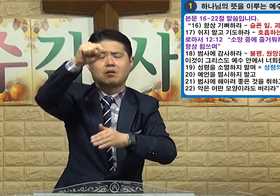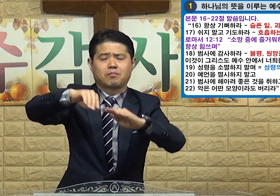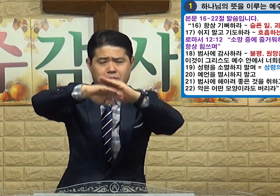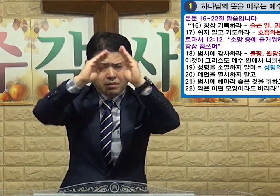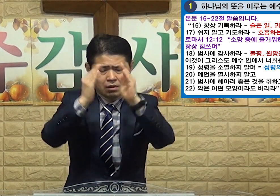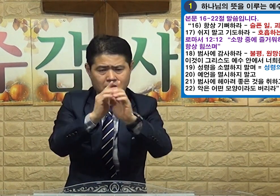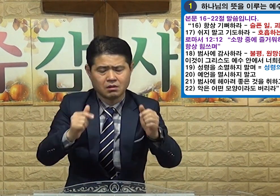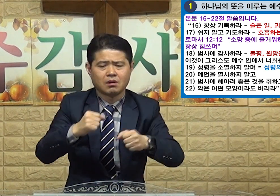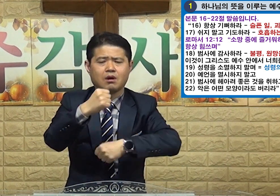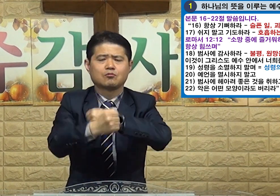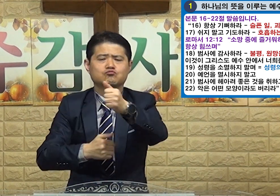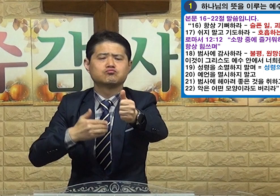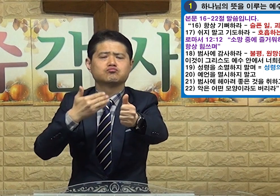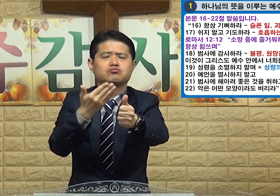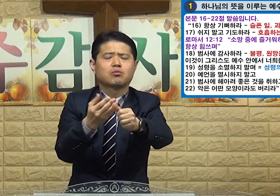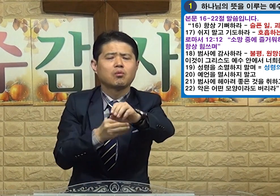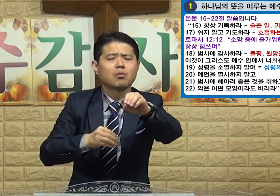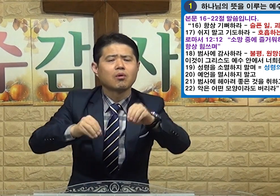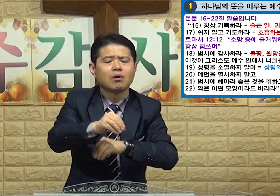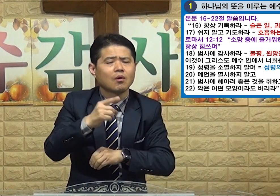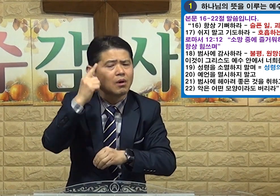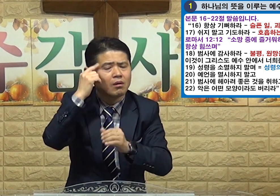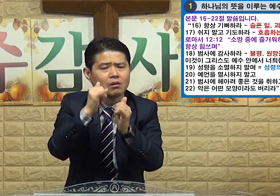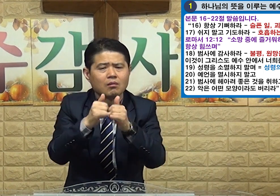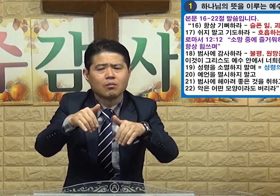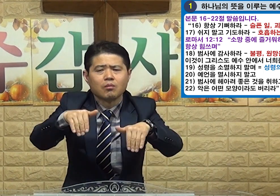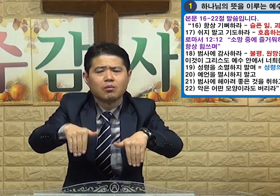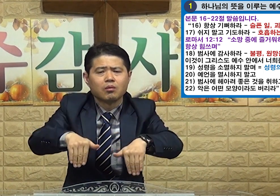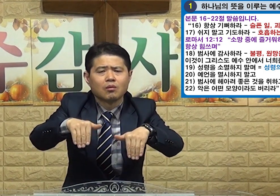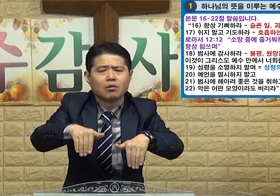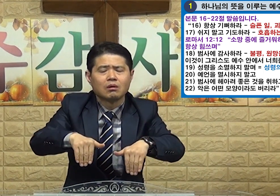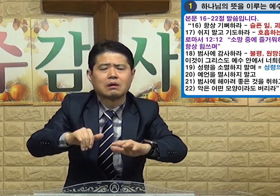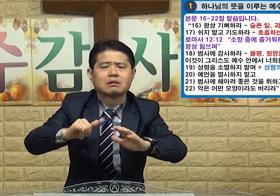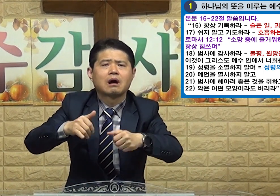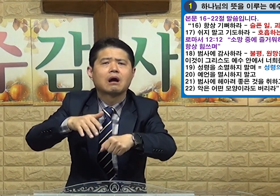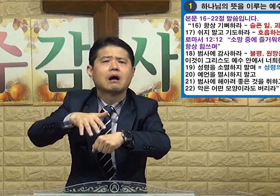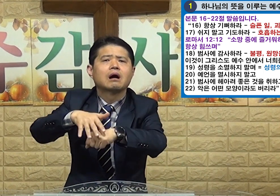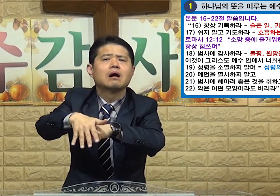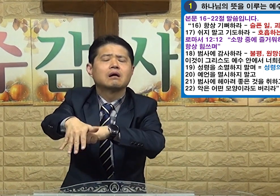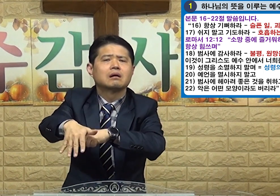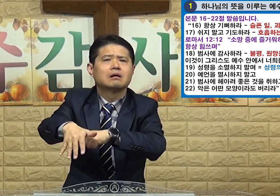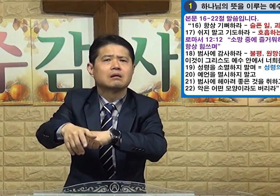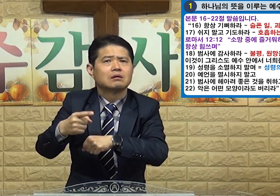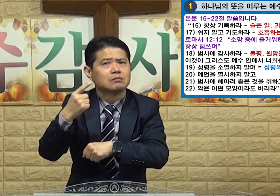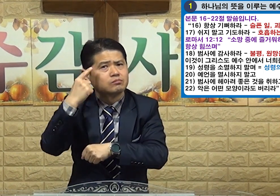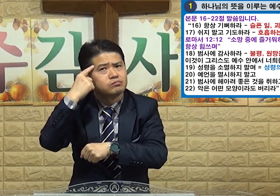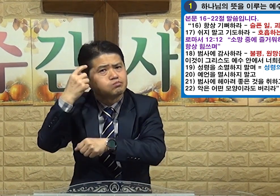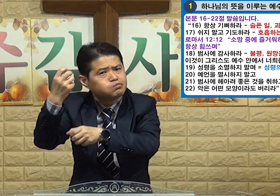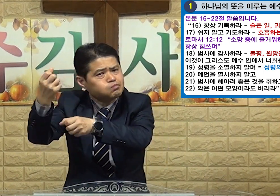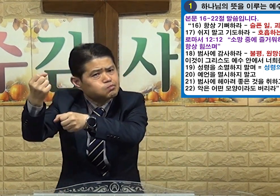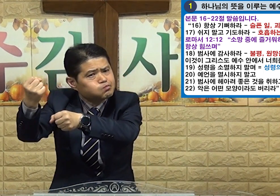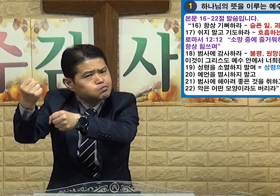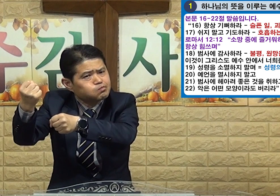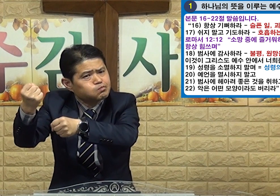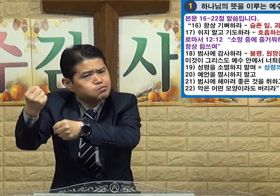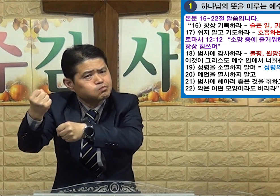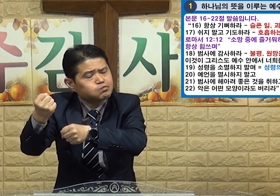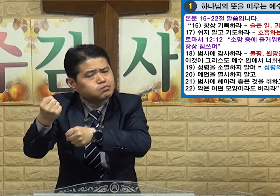하나님은 이 천지를 창조하시고 우리에게 자유를 허락하셨는데 우리가 왜 종의 방식을 택해야 합니까?